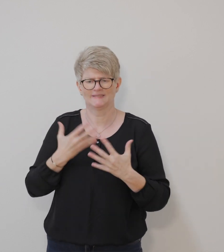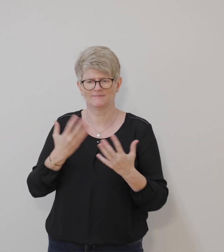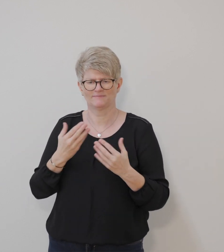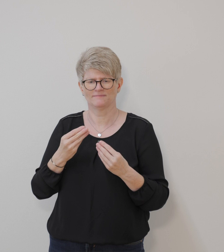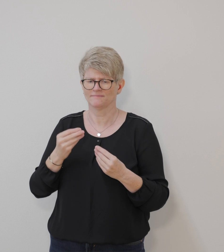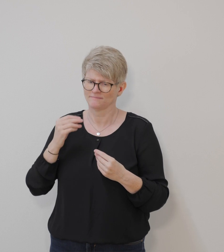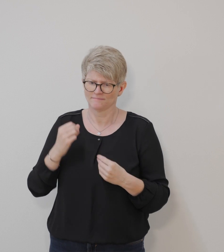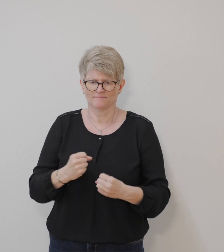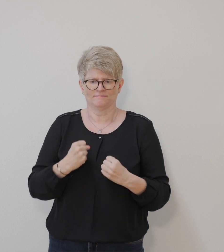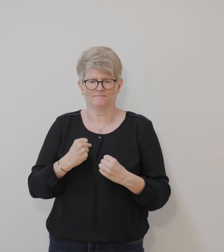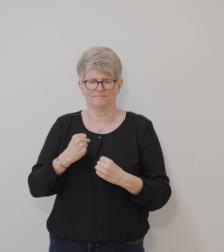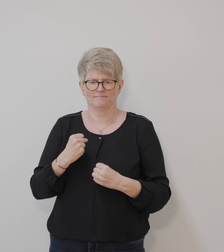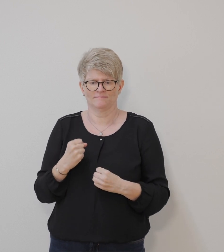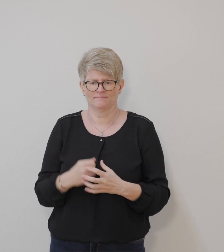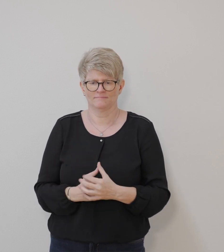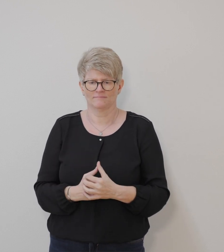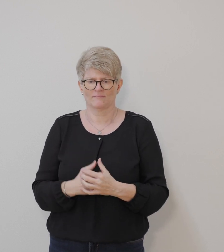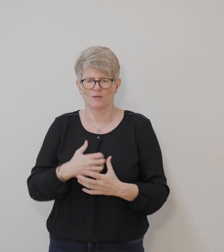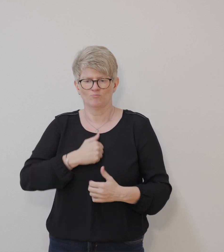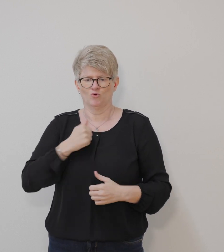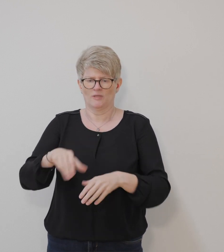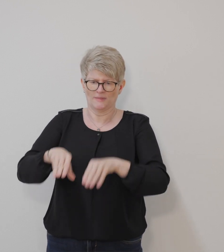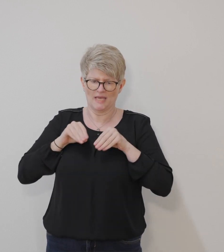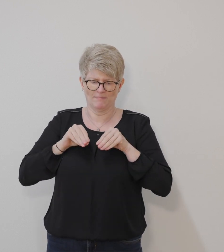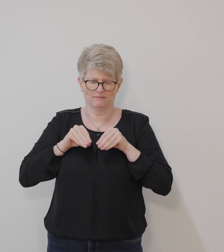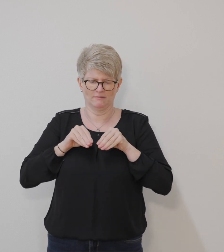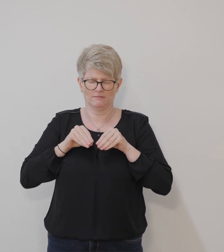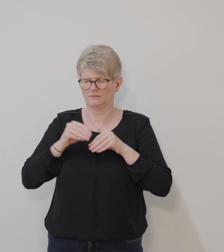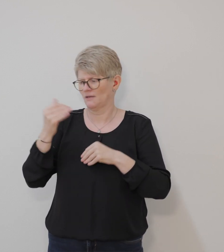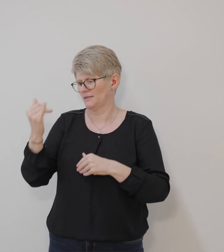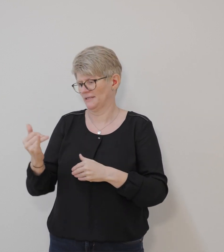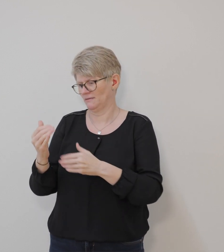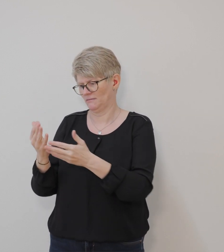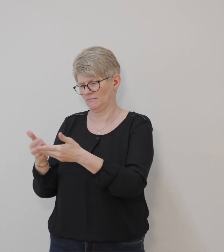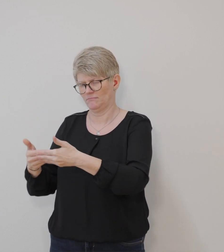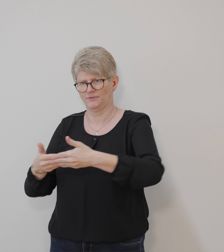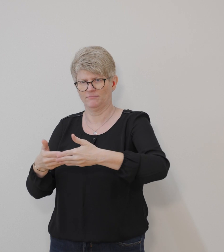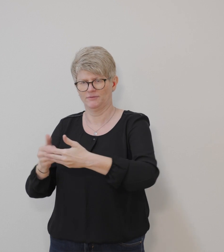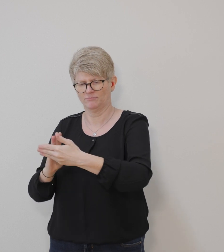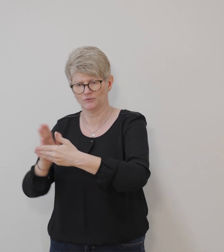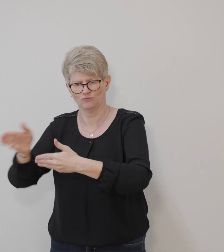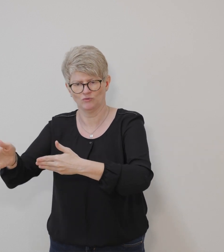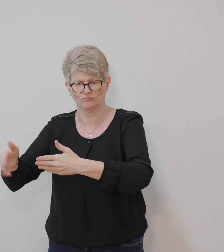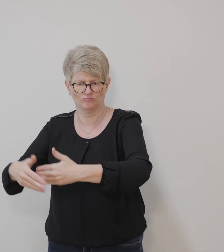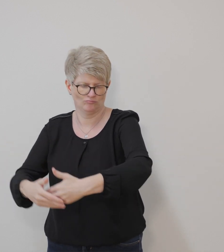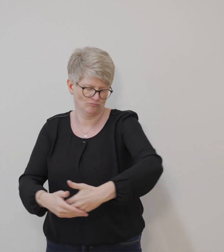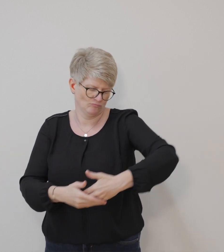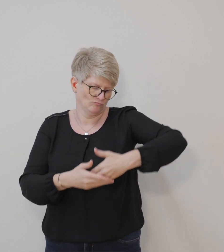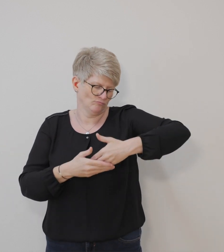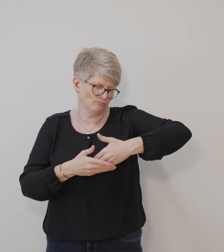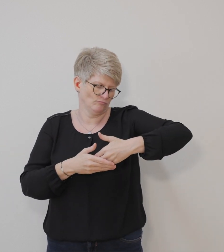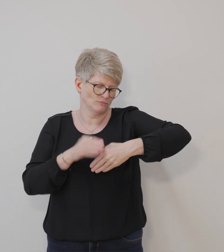zu seinem toten Kind zu gehen. Er nimmt es auf den Schoß, küsst es, beweint es da